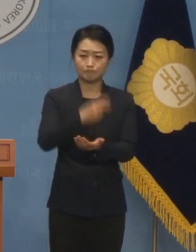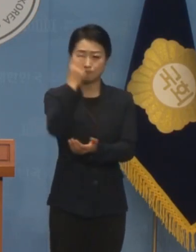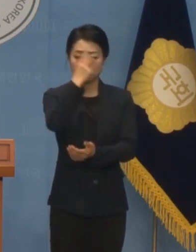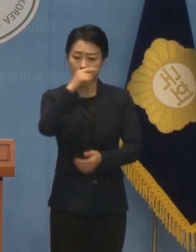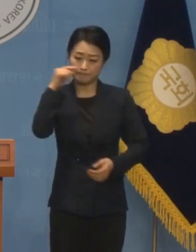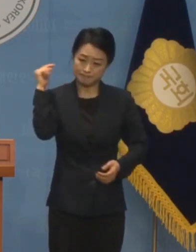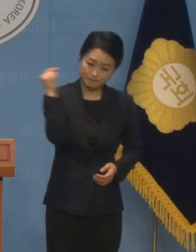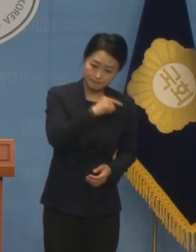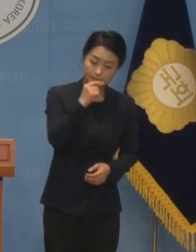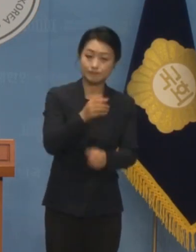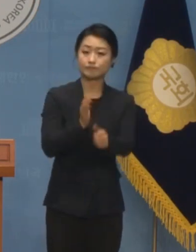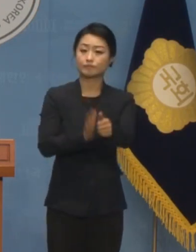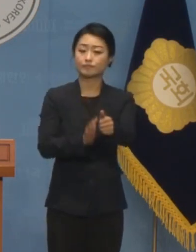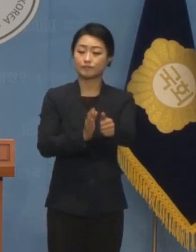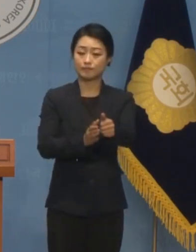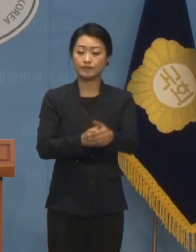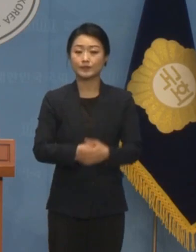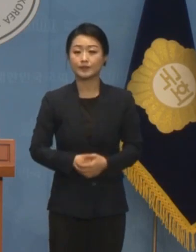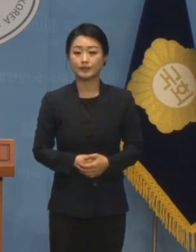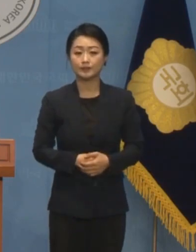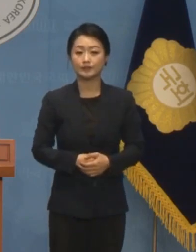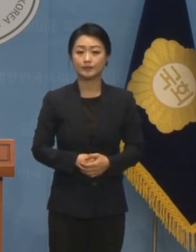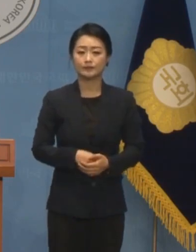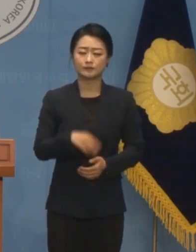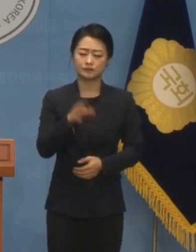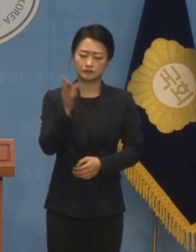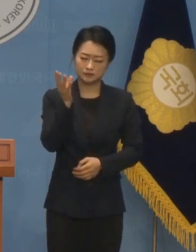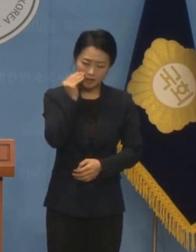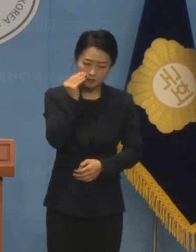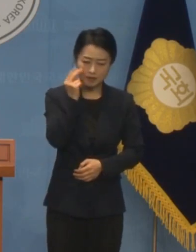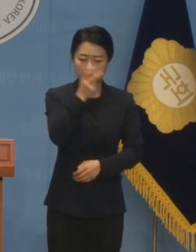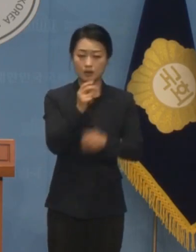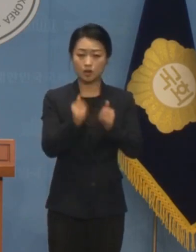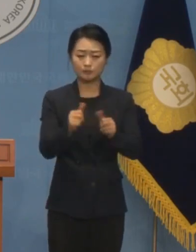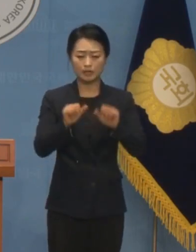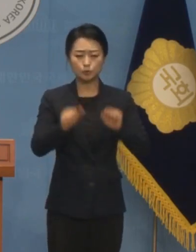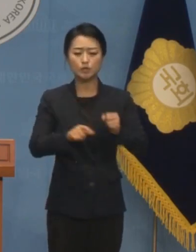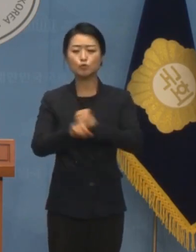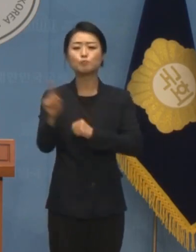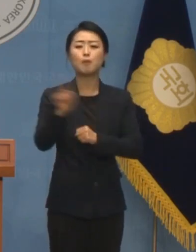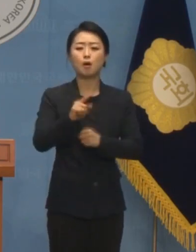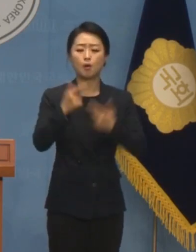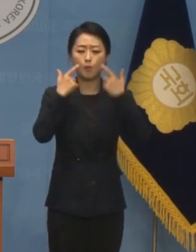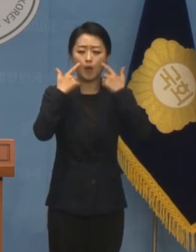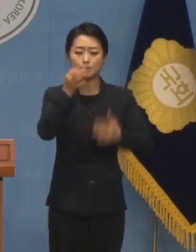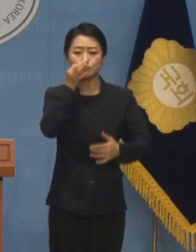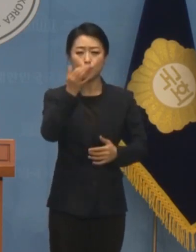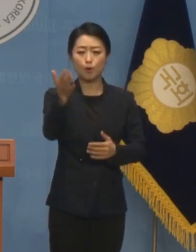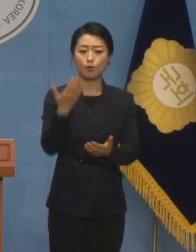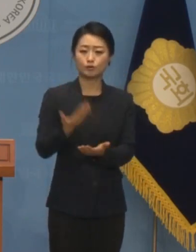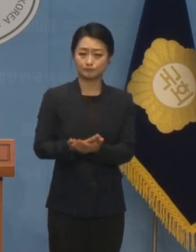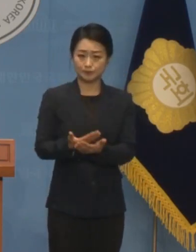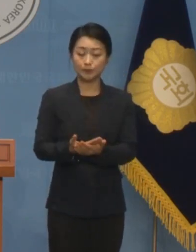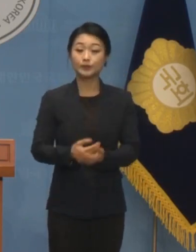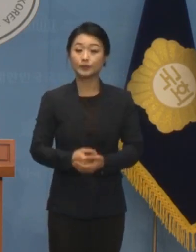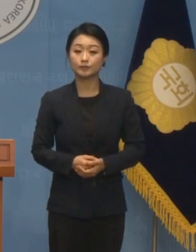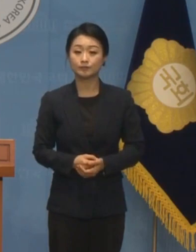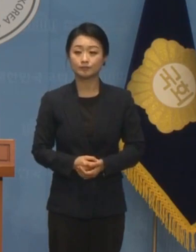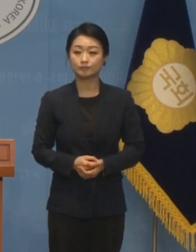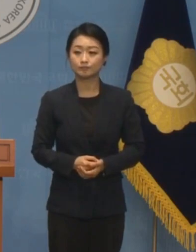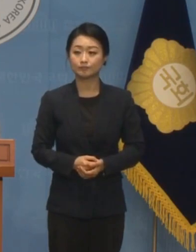수사가 공허한 메아리로 들리지 않도록 검찰의 존재 이유를 확실히 보여주길 기대합니다.